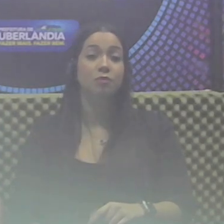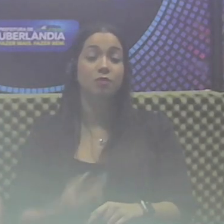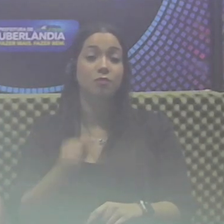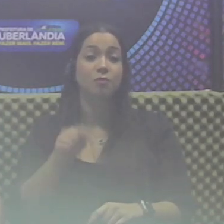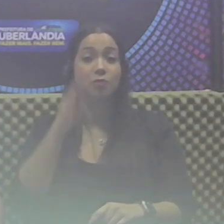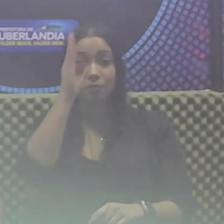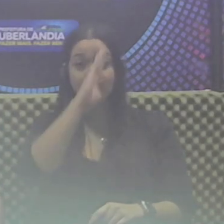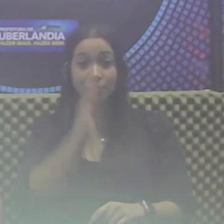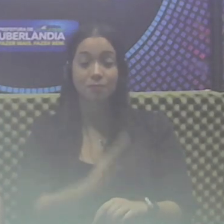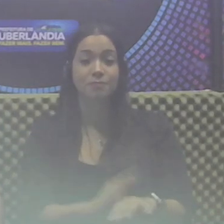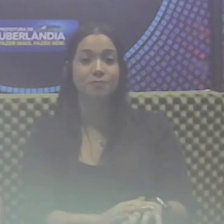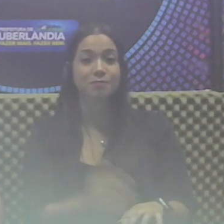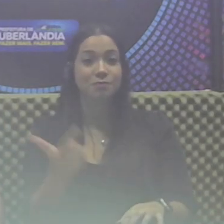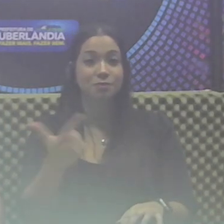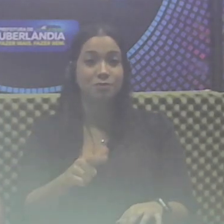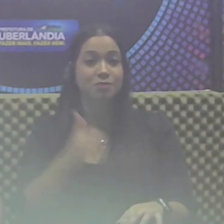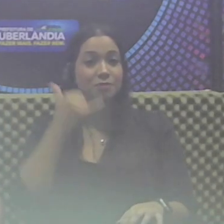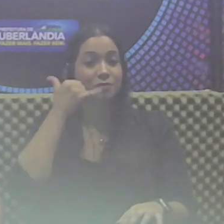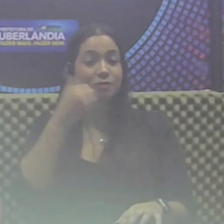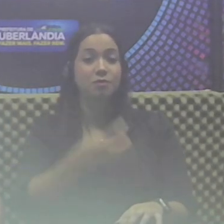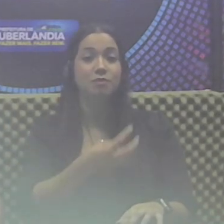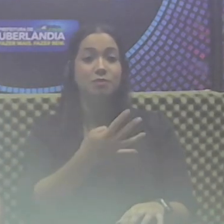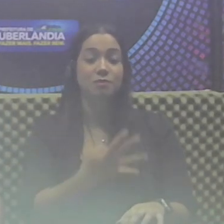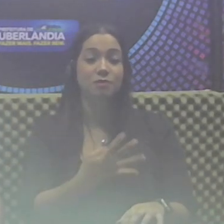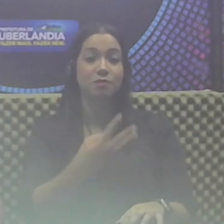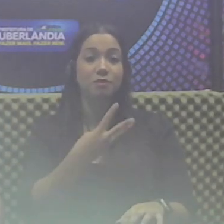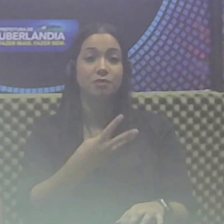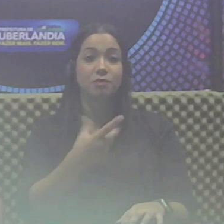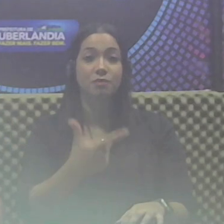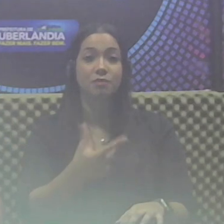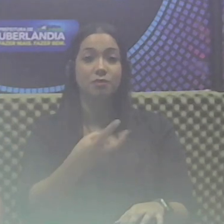plantãofiscal@uberlandia.mg.gov.br. Repetindo, o telefone